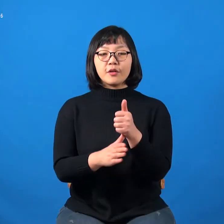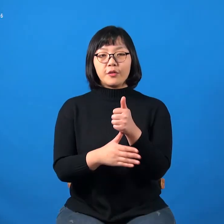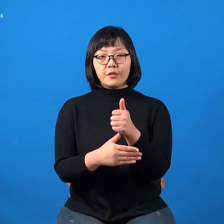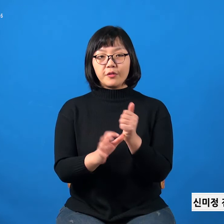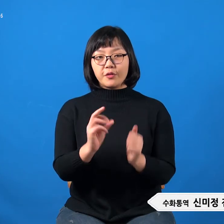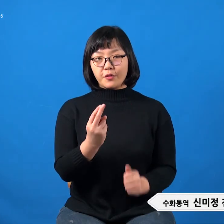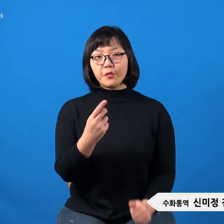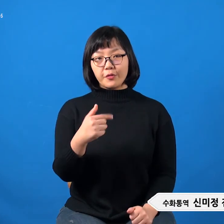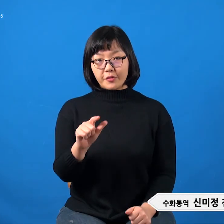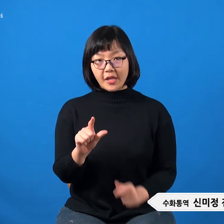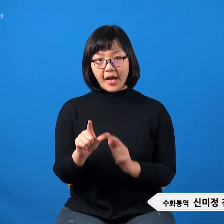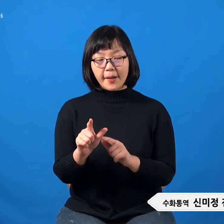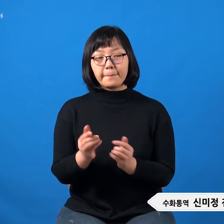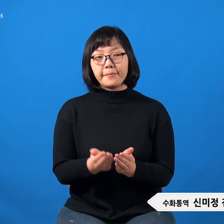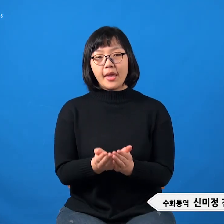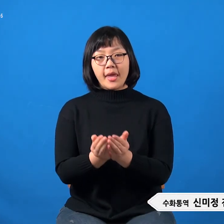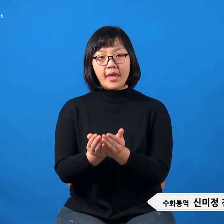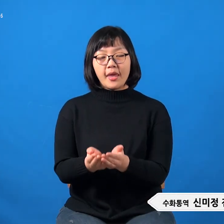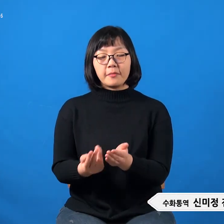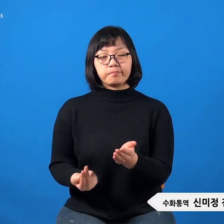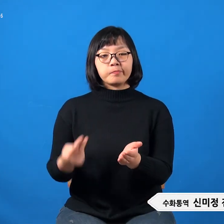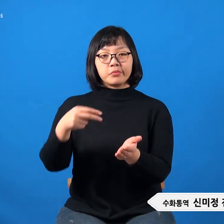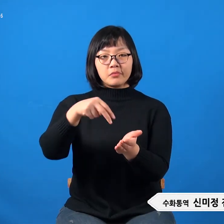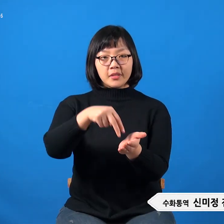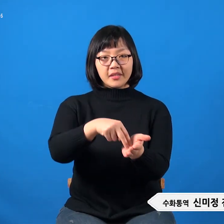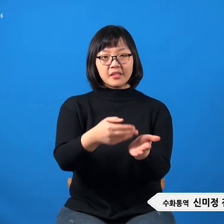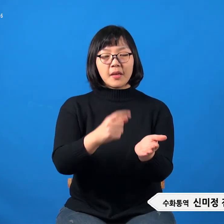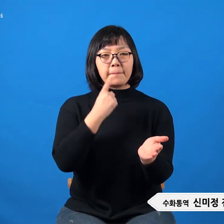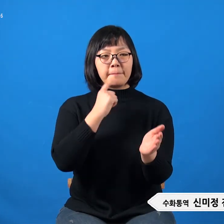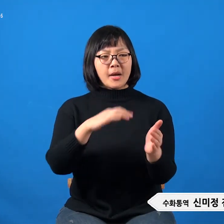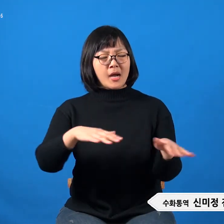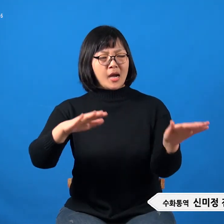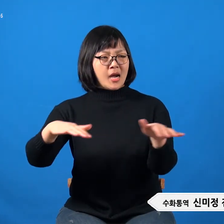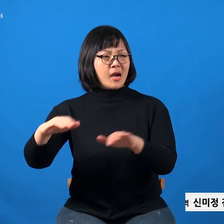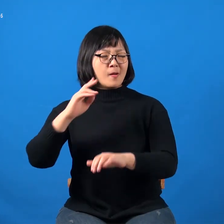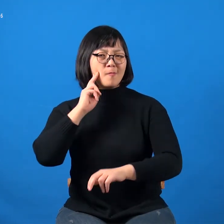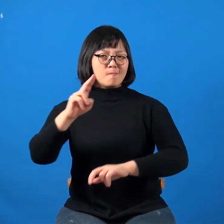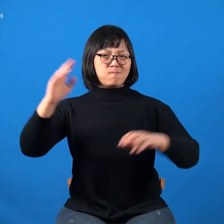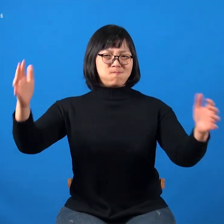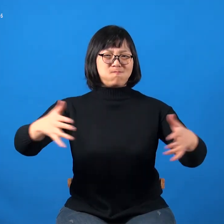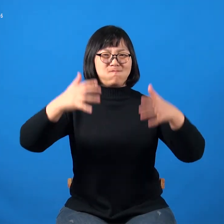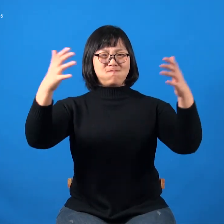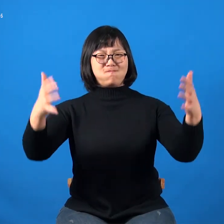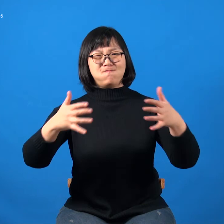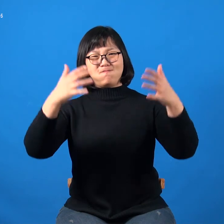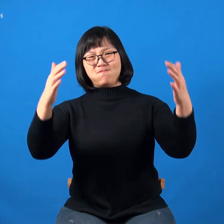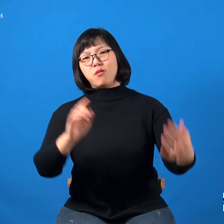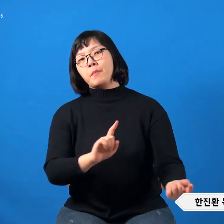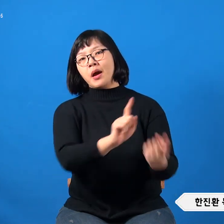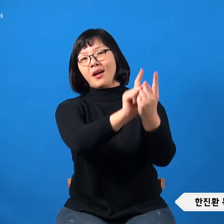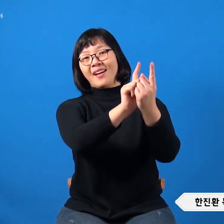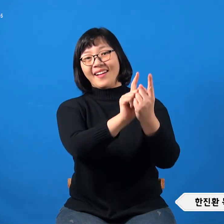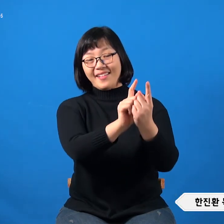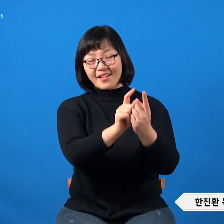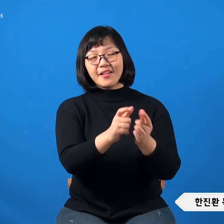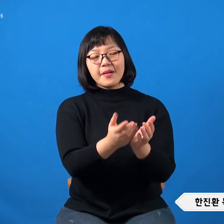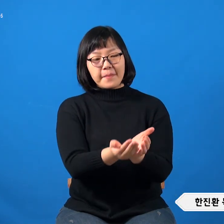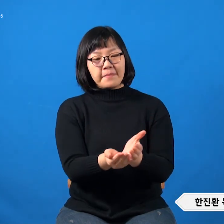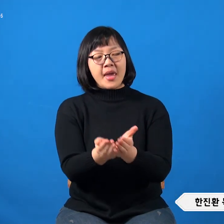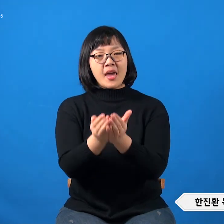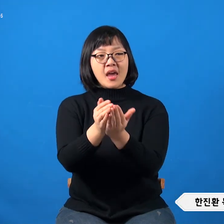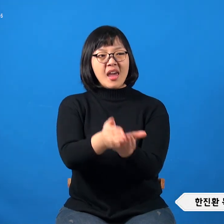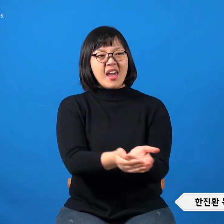요나가 탄 배가 무서운 폭풍을 만났습니다. 거센 비바람에 배가